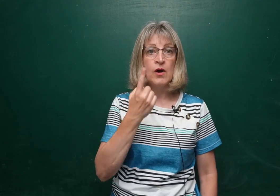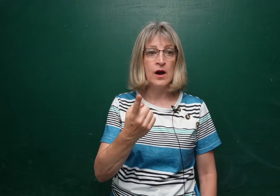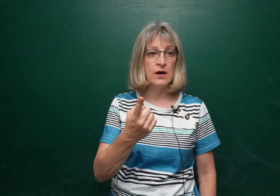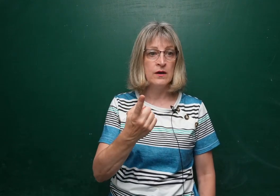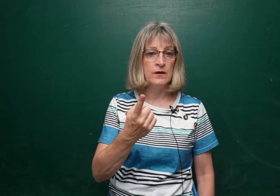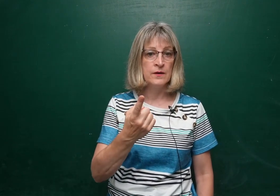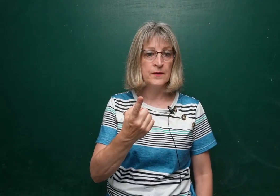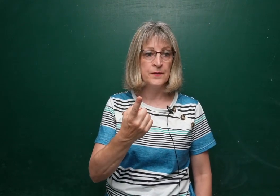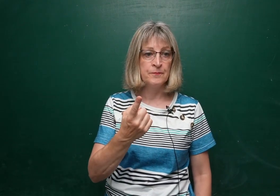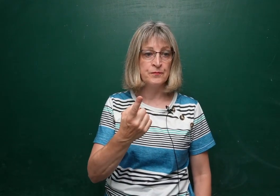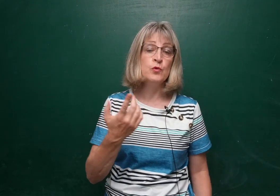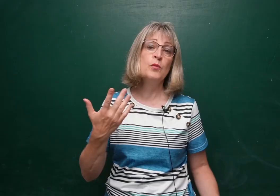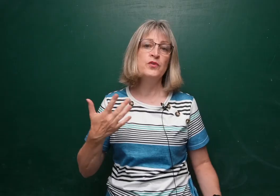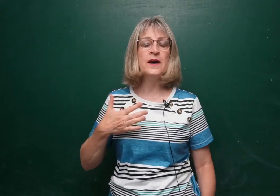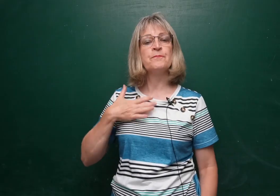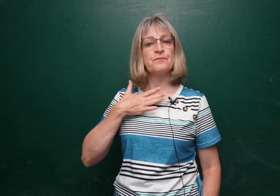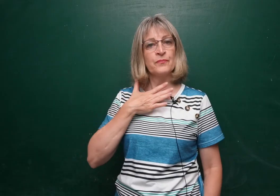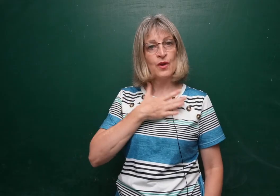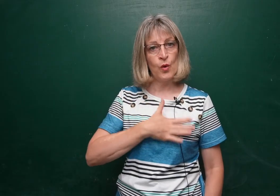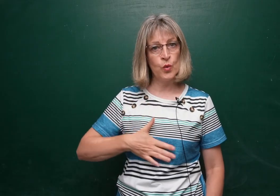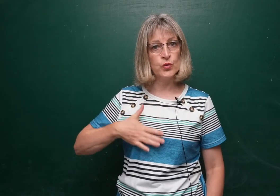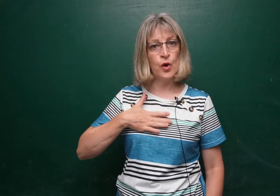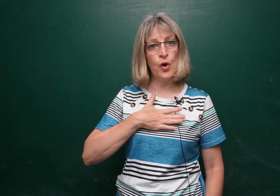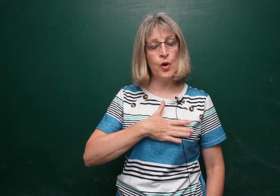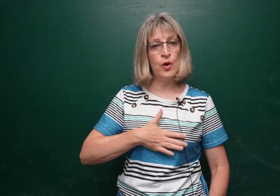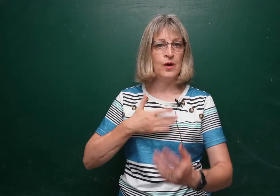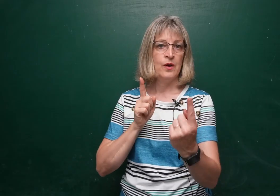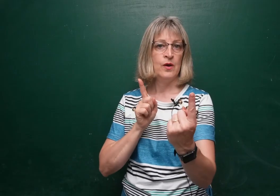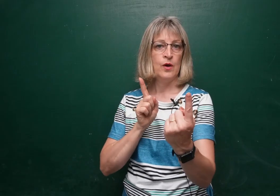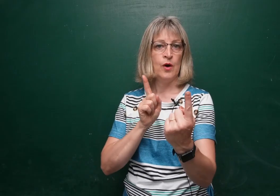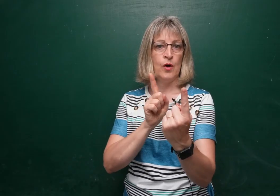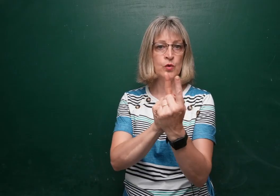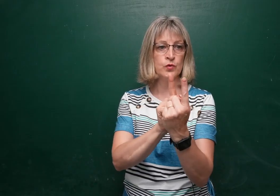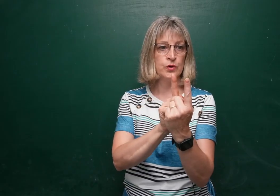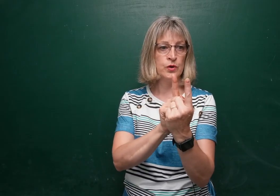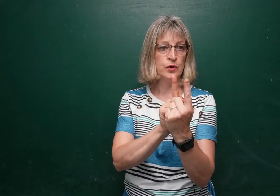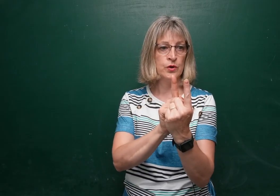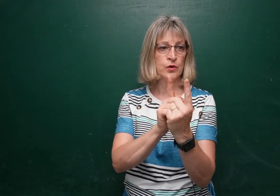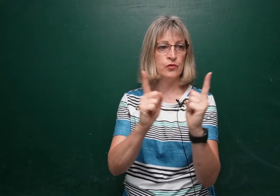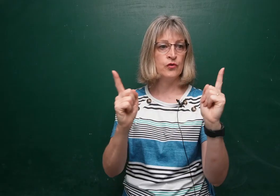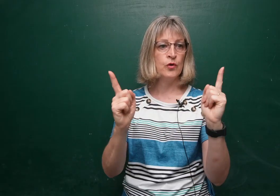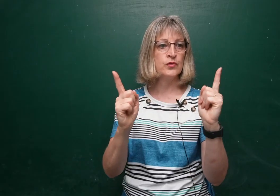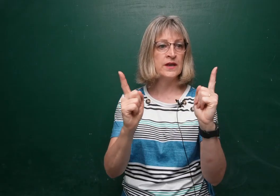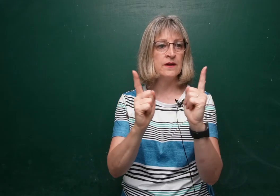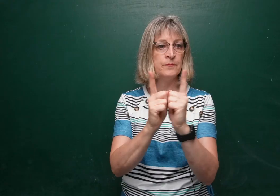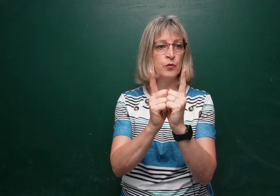voir. Ou on peut dire content, rencontre. De se rencontrer, hein, de personnes